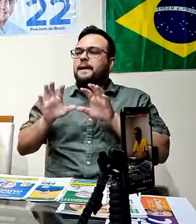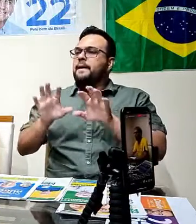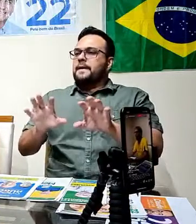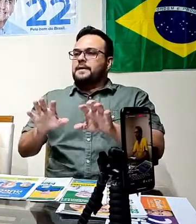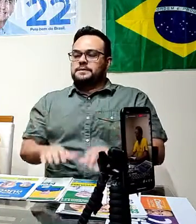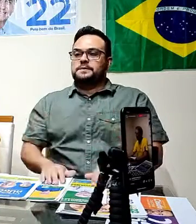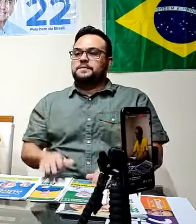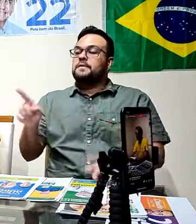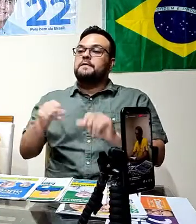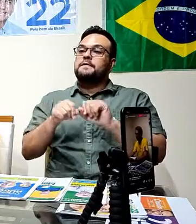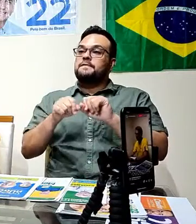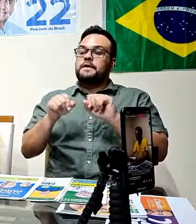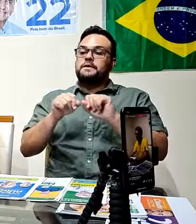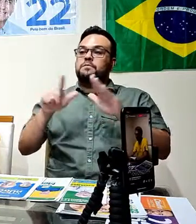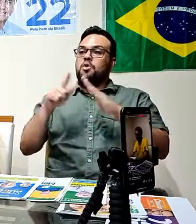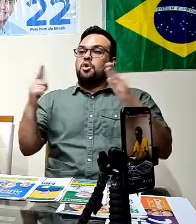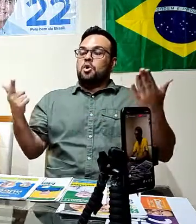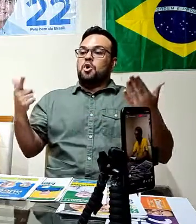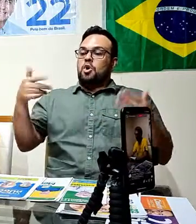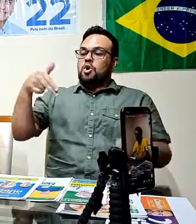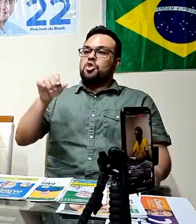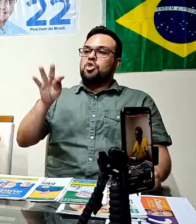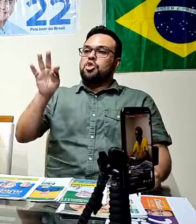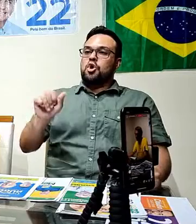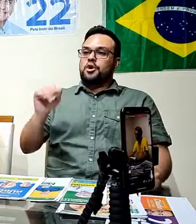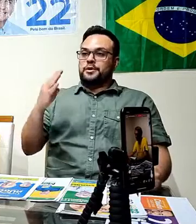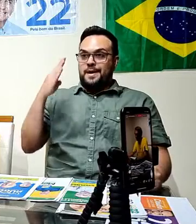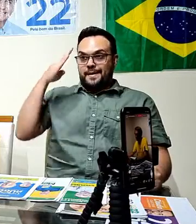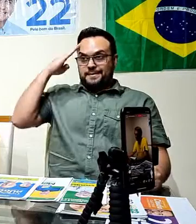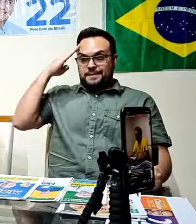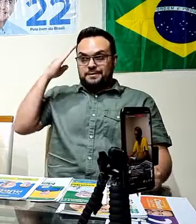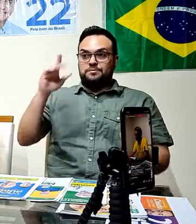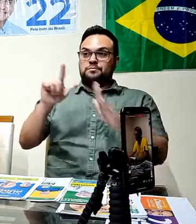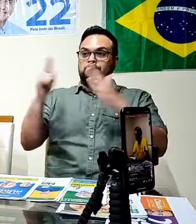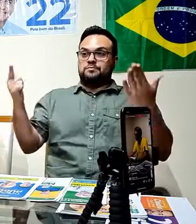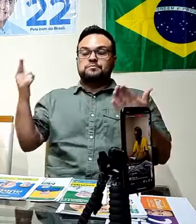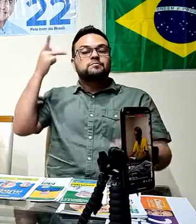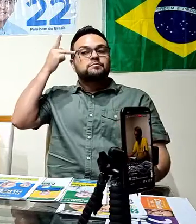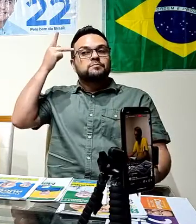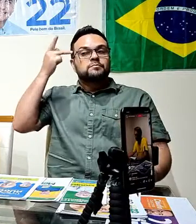feita uma nota pelo Alto Comando do Exército. O Estadão publicou, obviamente.